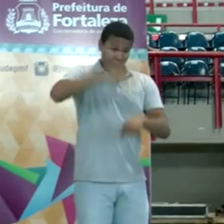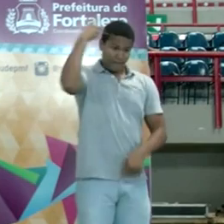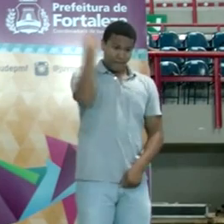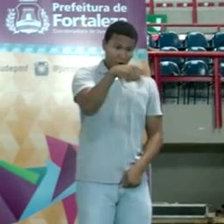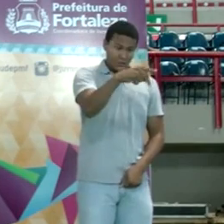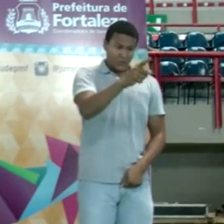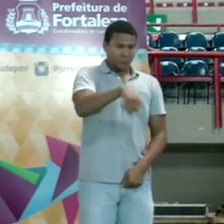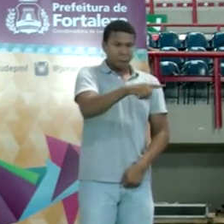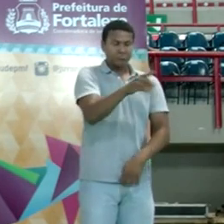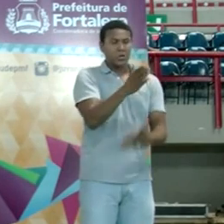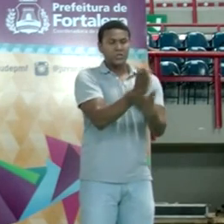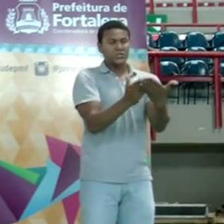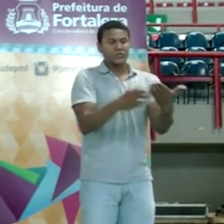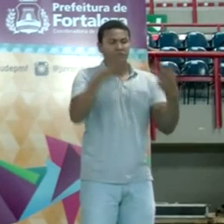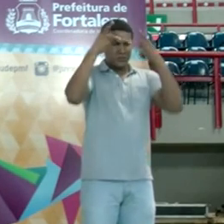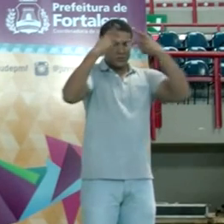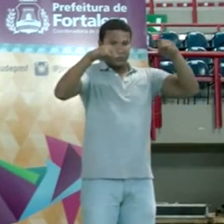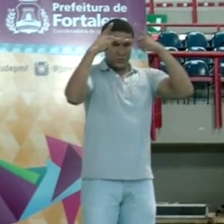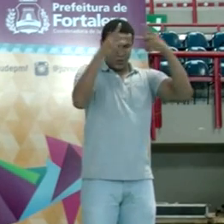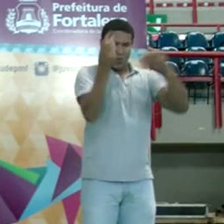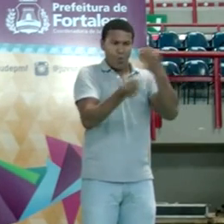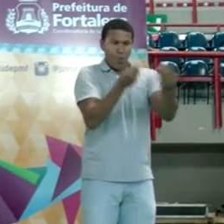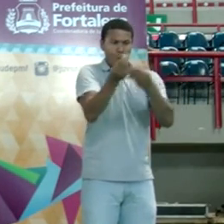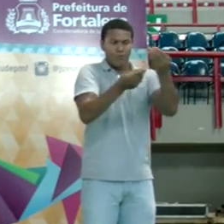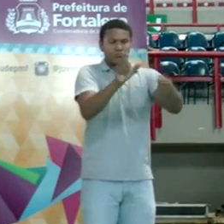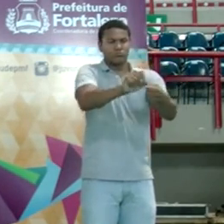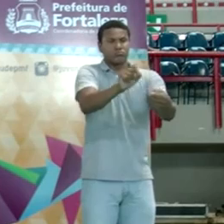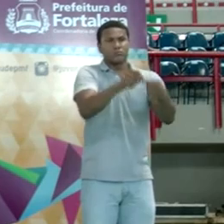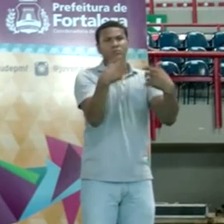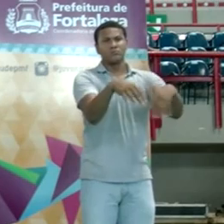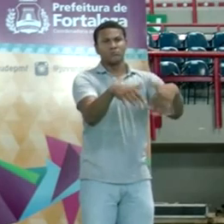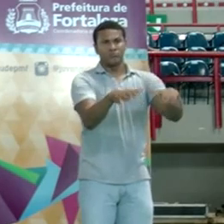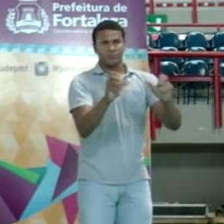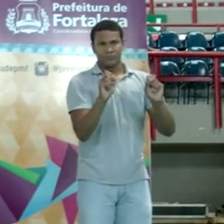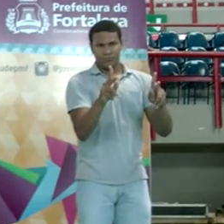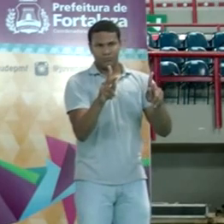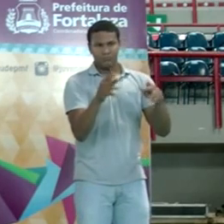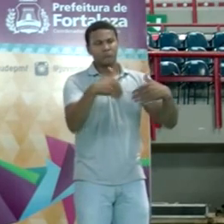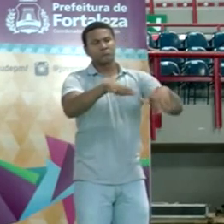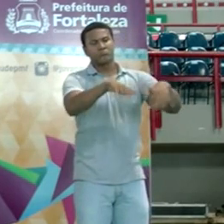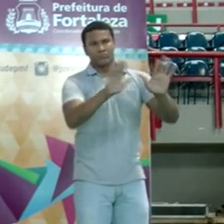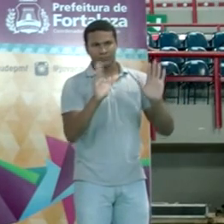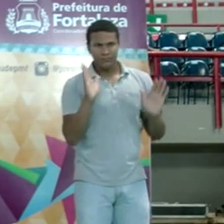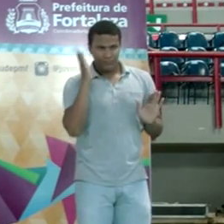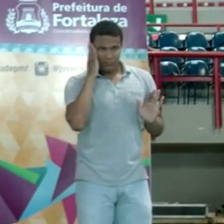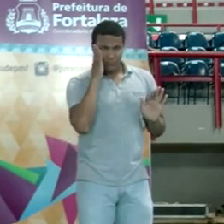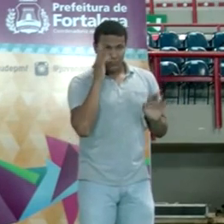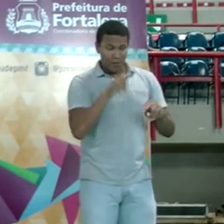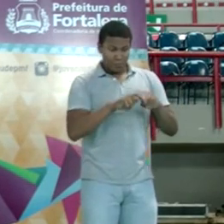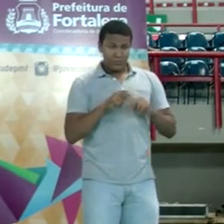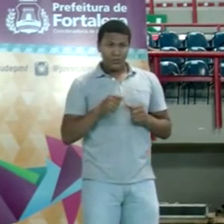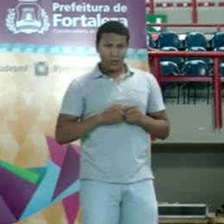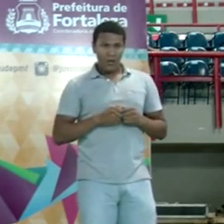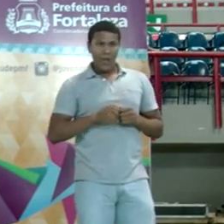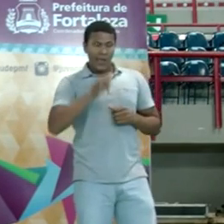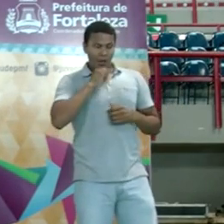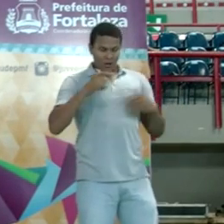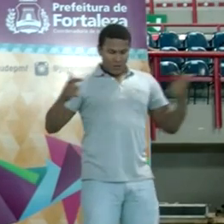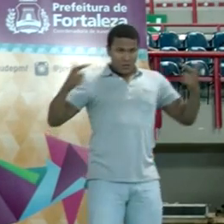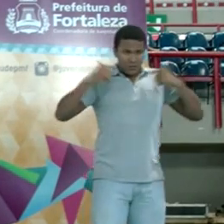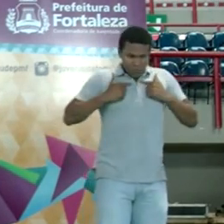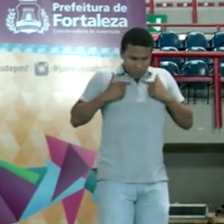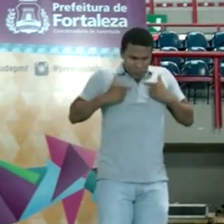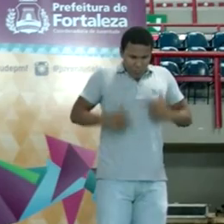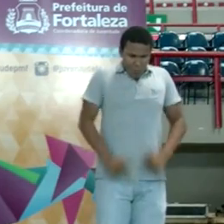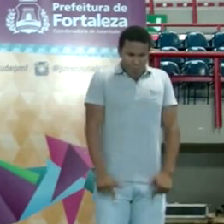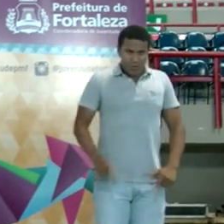produção. Dividam-se e vejam como é que vocês vão fazer. Se vira. Então o cara tirou a responsabilidade